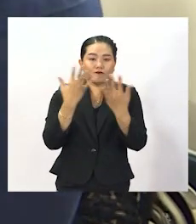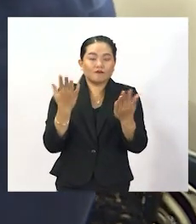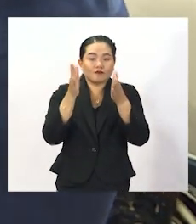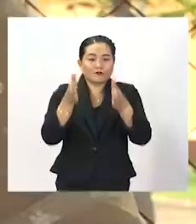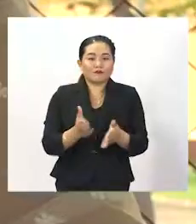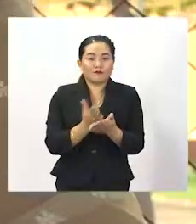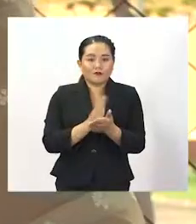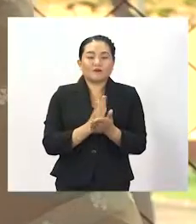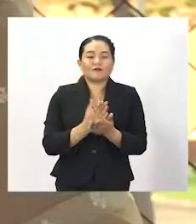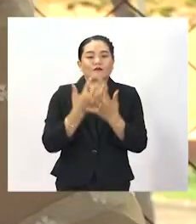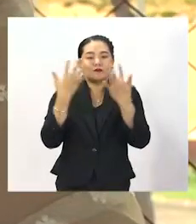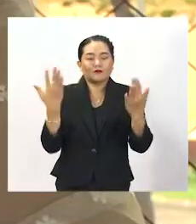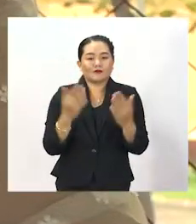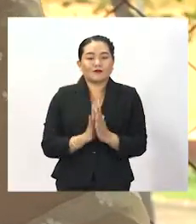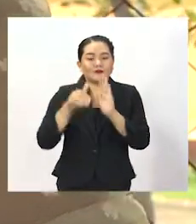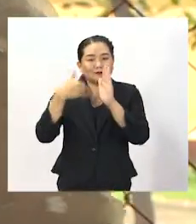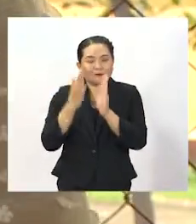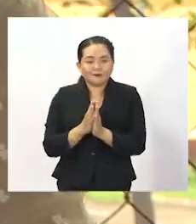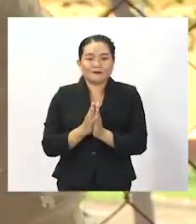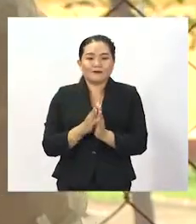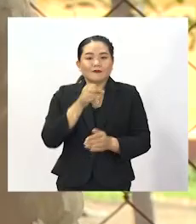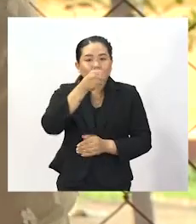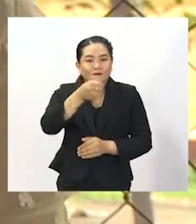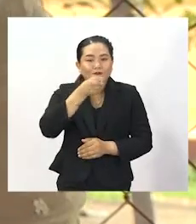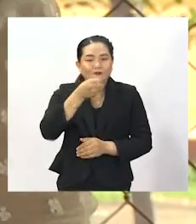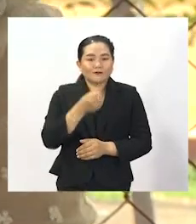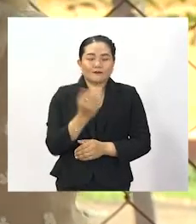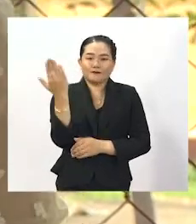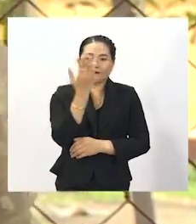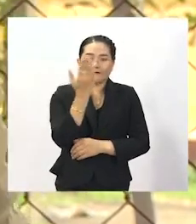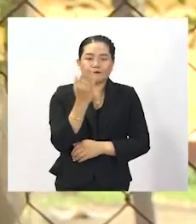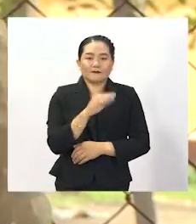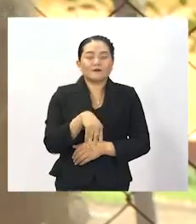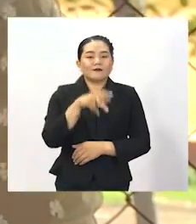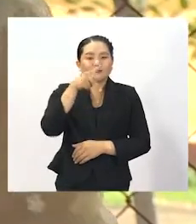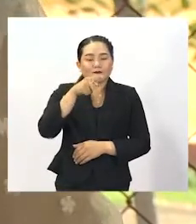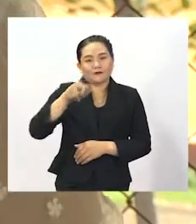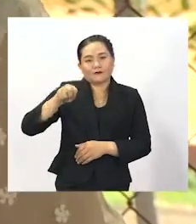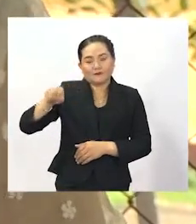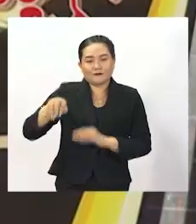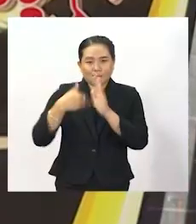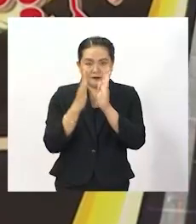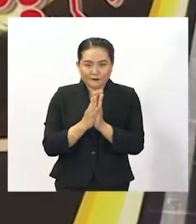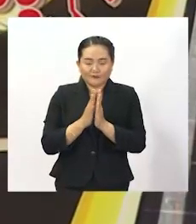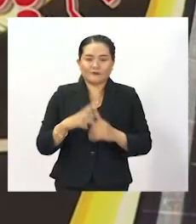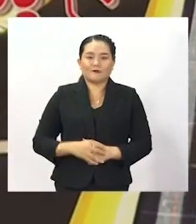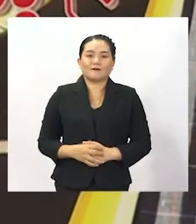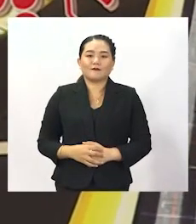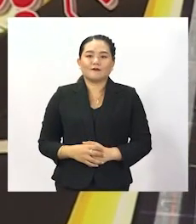បកប្រែ អរគុណណាស់បងដែលបានជួយផ្ដល់ជ ួយ ដល់ទូទុះគ្នាអ ញ្ចឹងចាអរគុណច្រើនចាអរគុណ